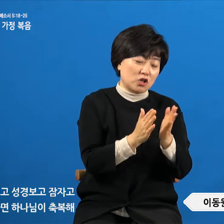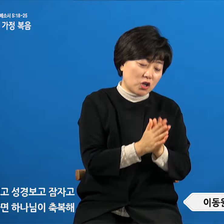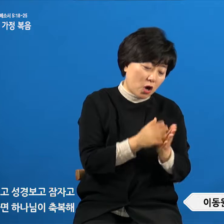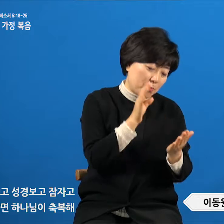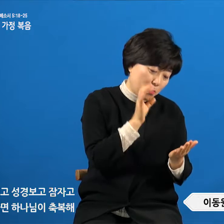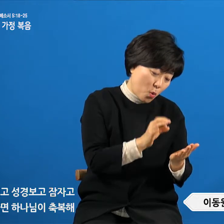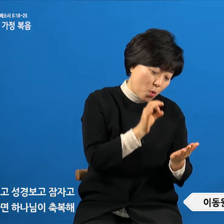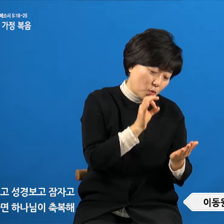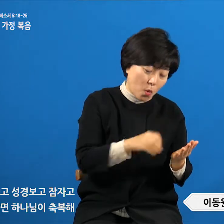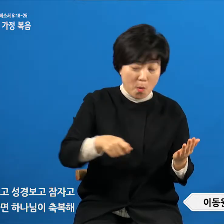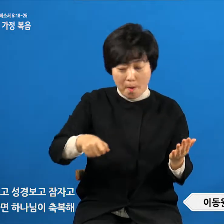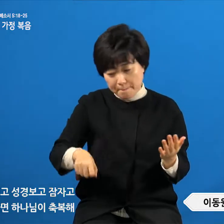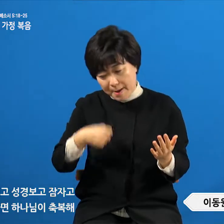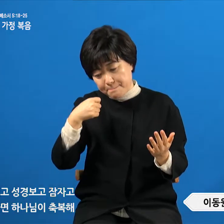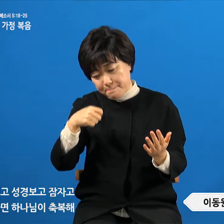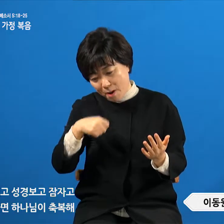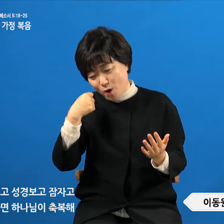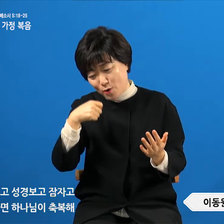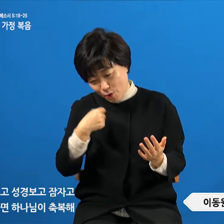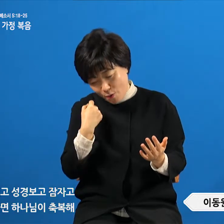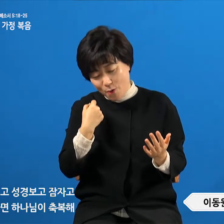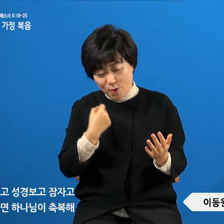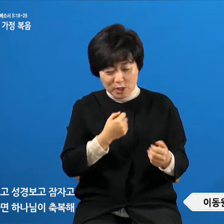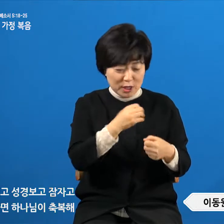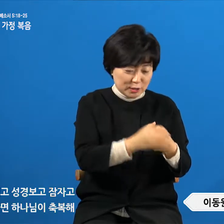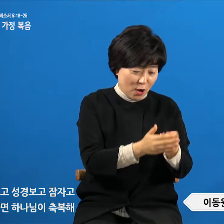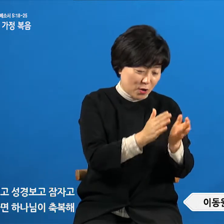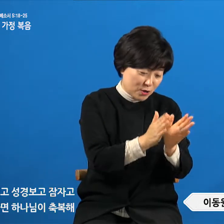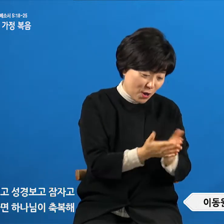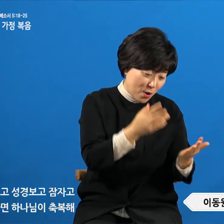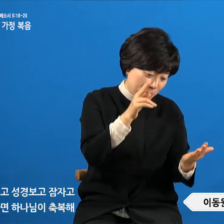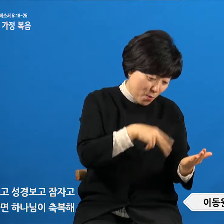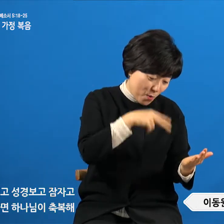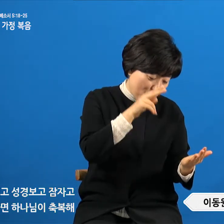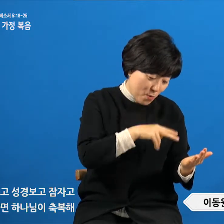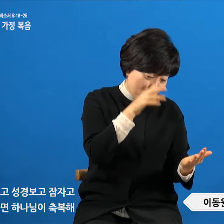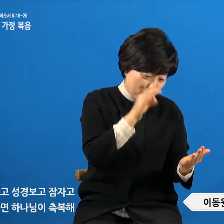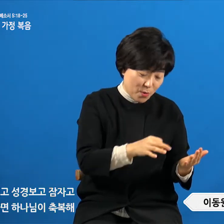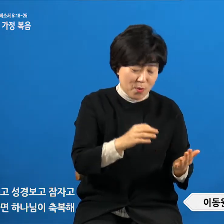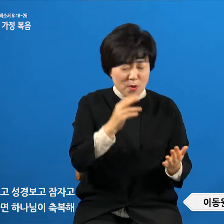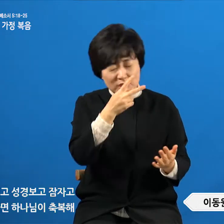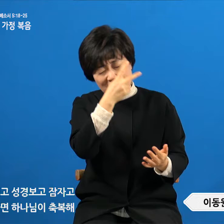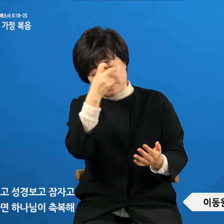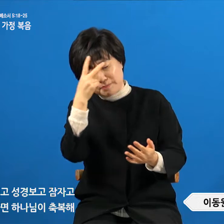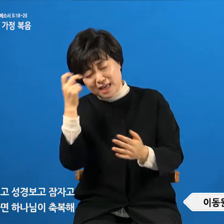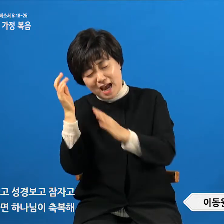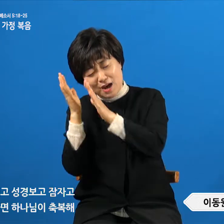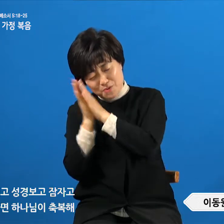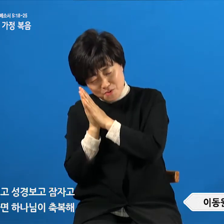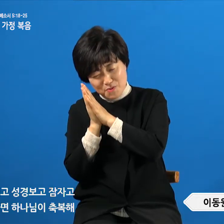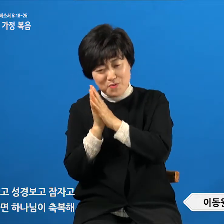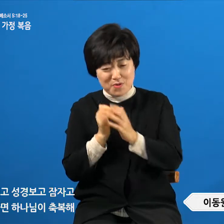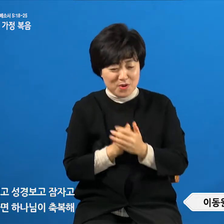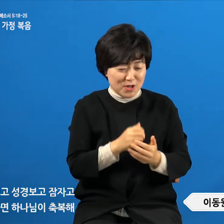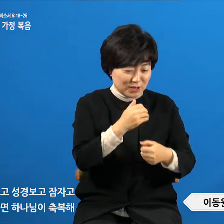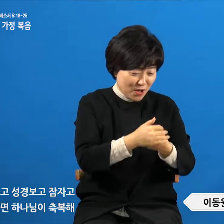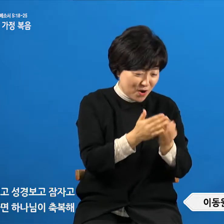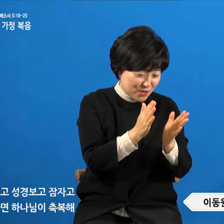성경 보고 밥 먹고 성경 보고